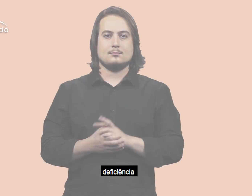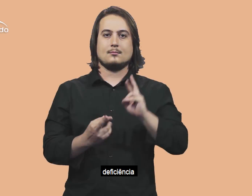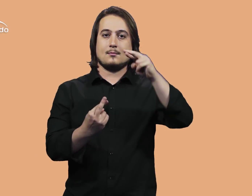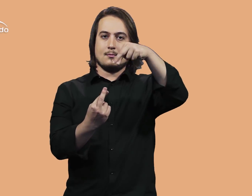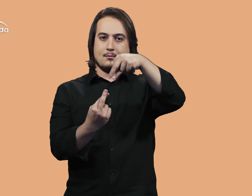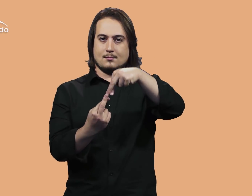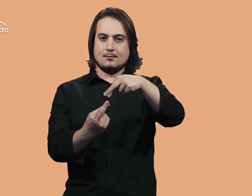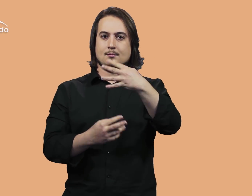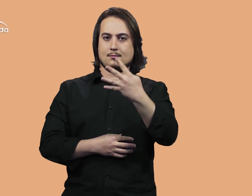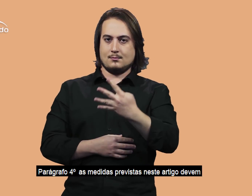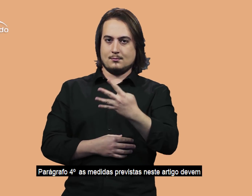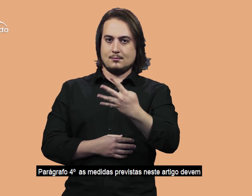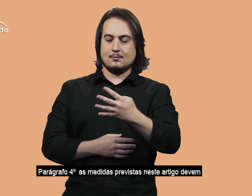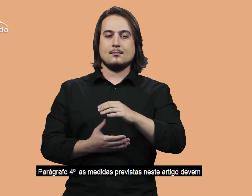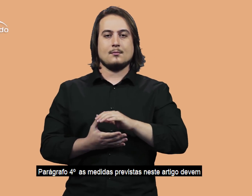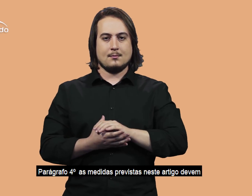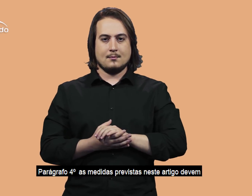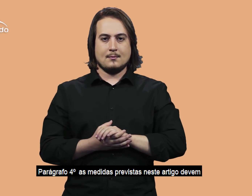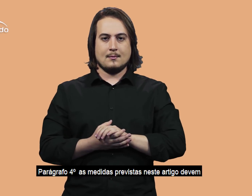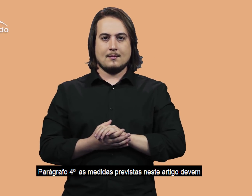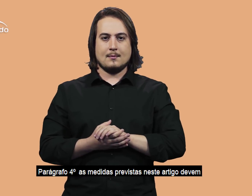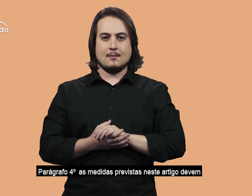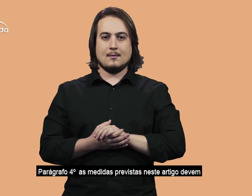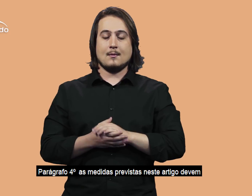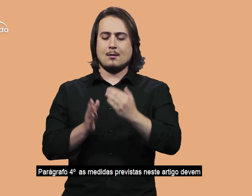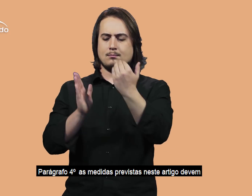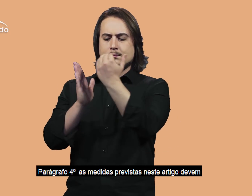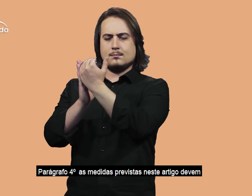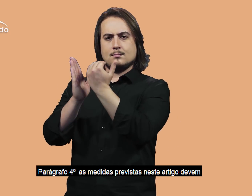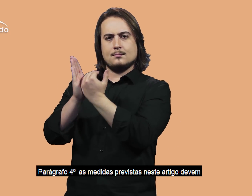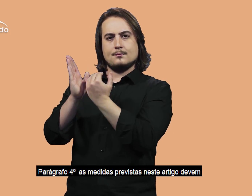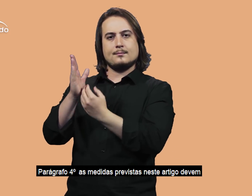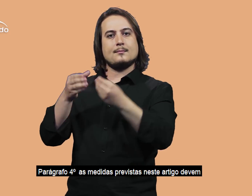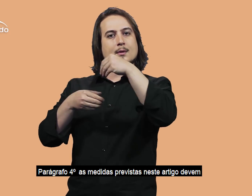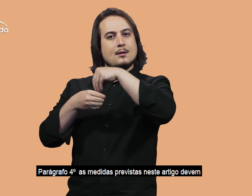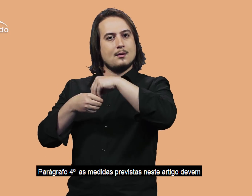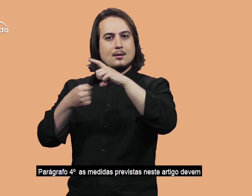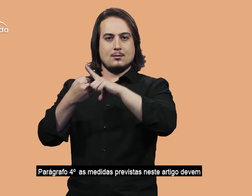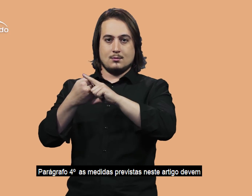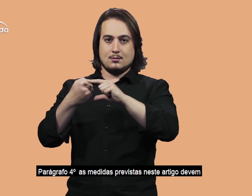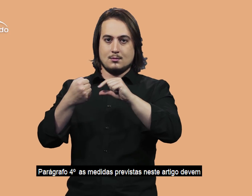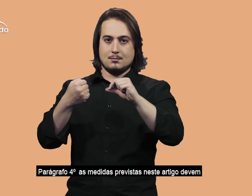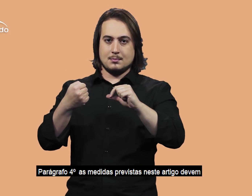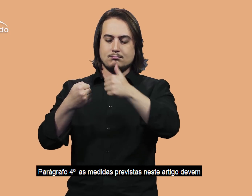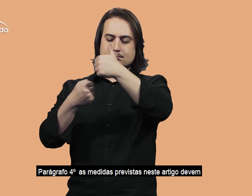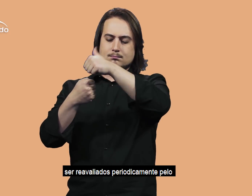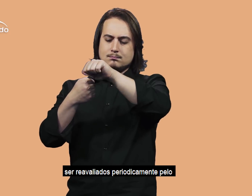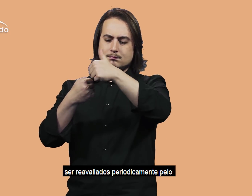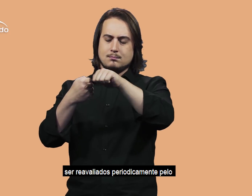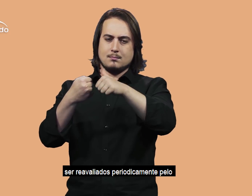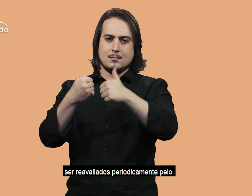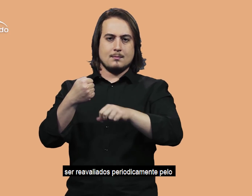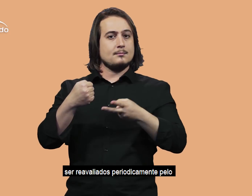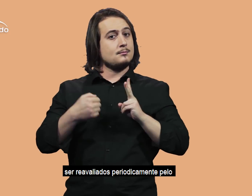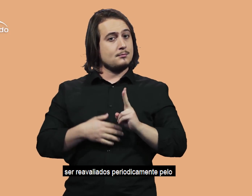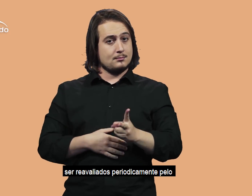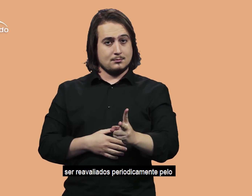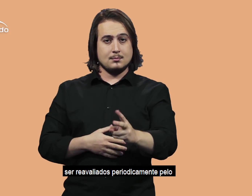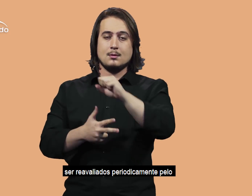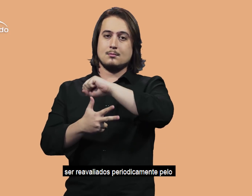parágrafo 4º as medidas previstas neste artigo devem ser reavaliados periodicamente pelo